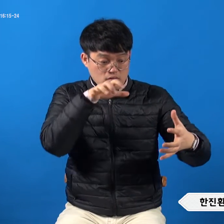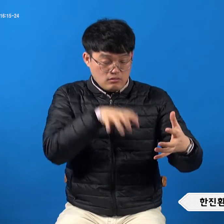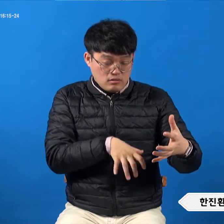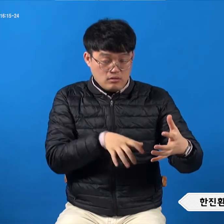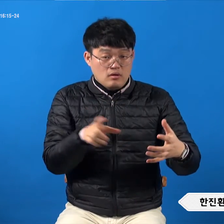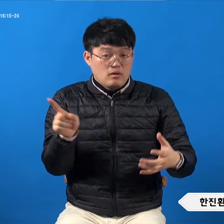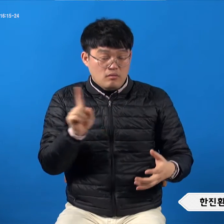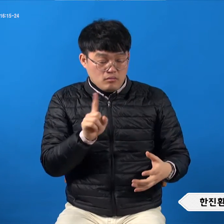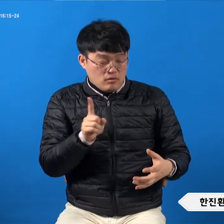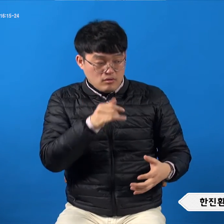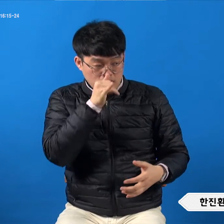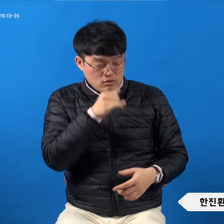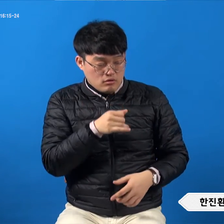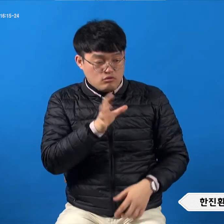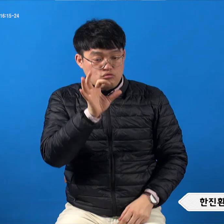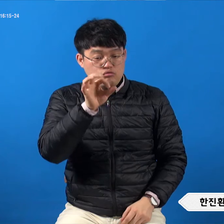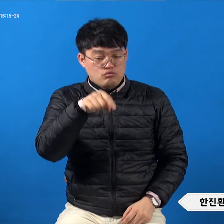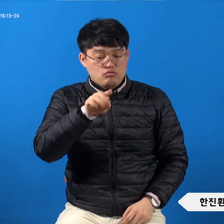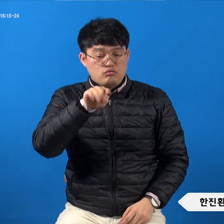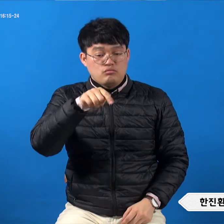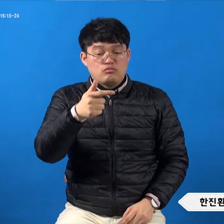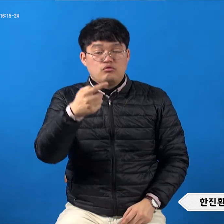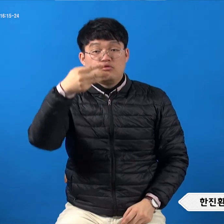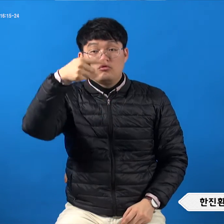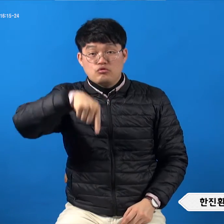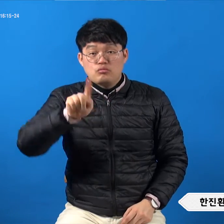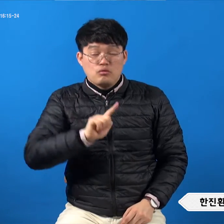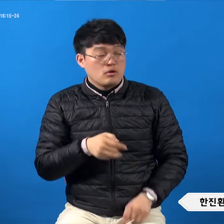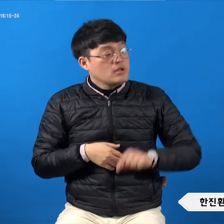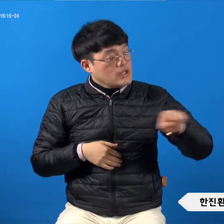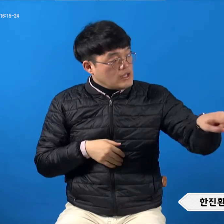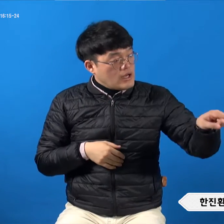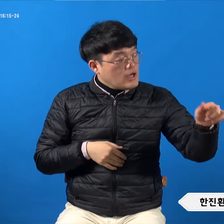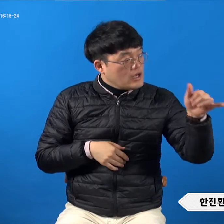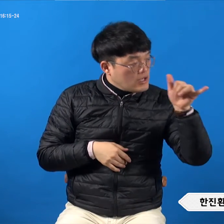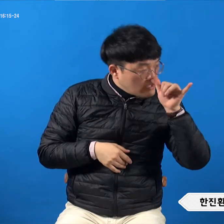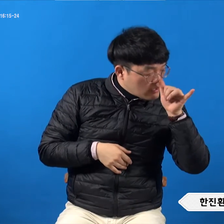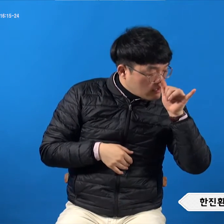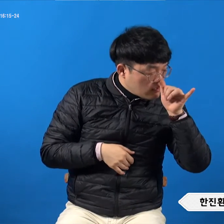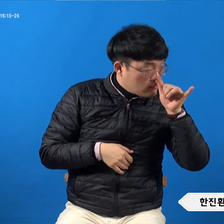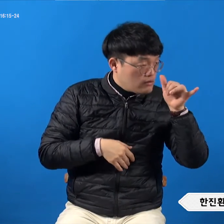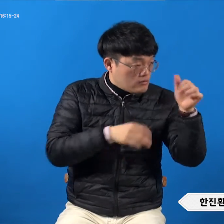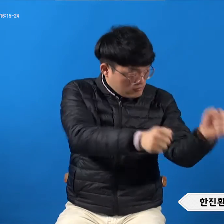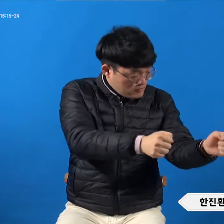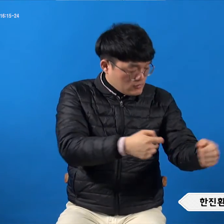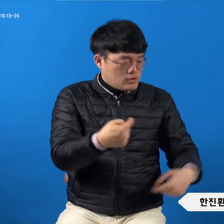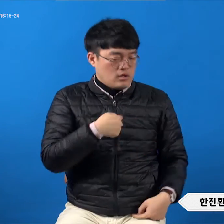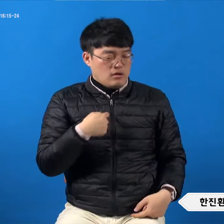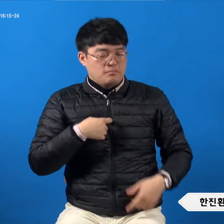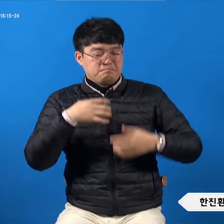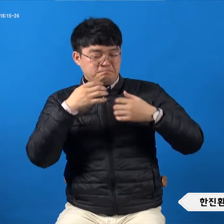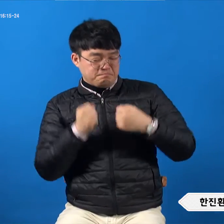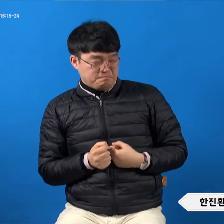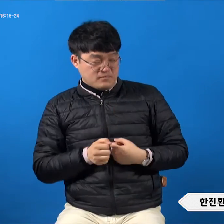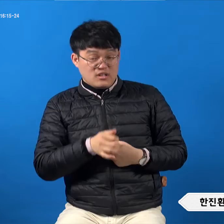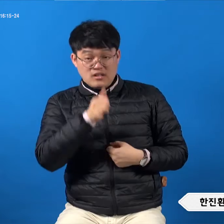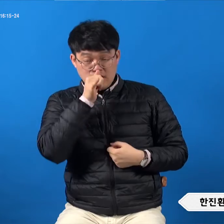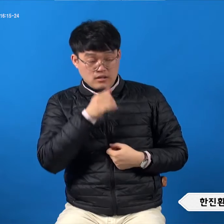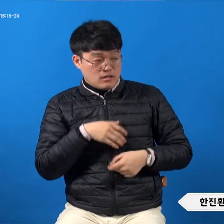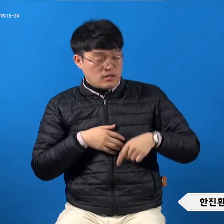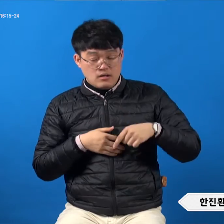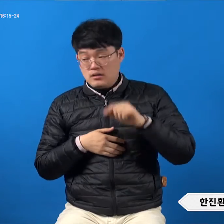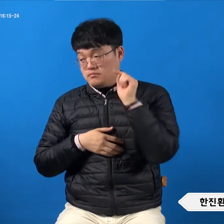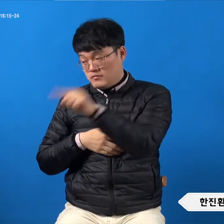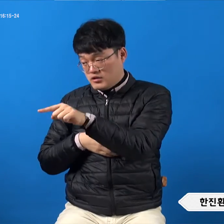많지요. 우분투도 그렇습니다. 네가 있기에 내가 있다. 네가 있기에 내가 영적으로 성숙해질